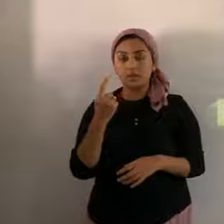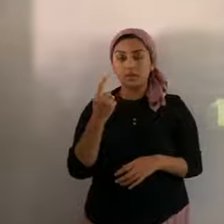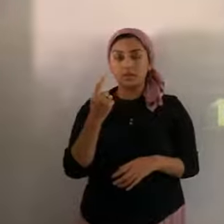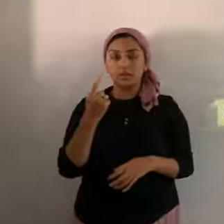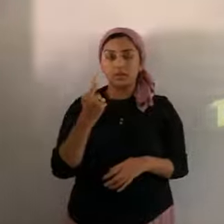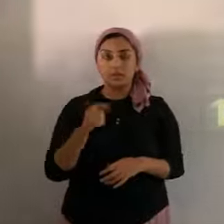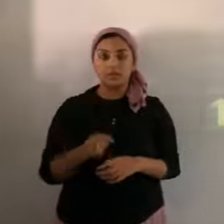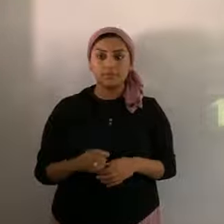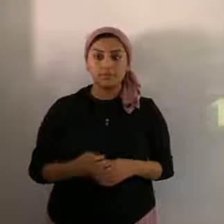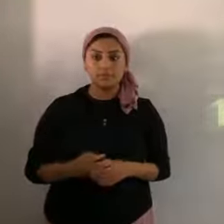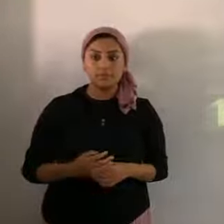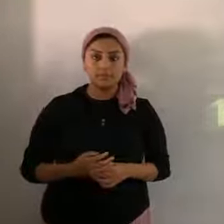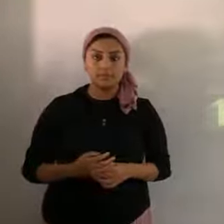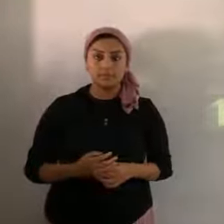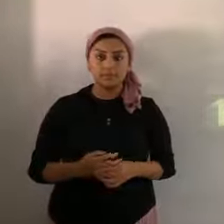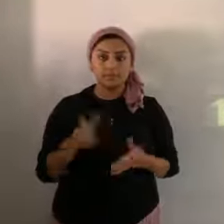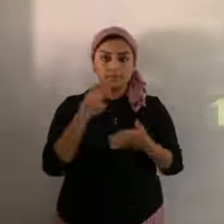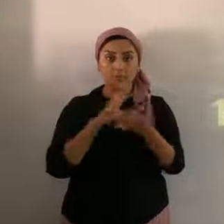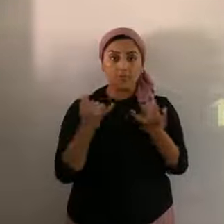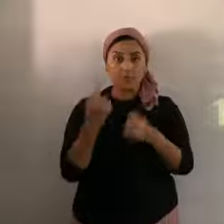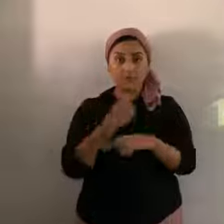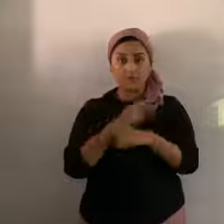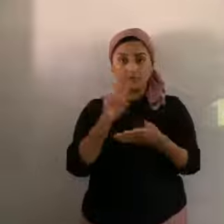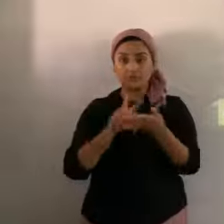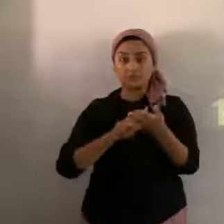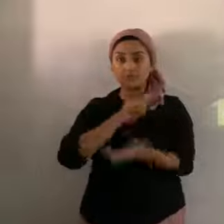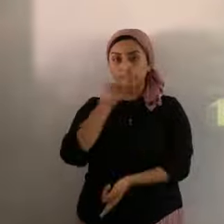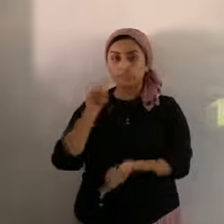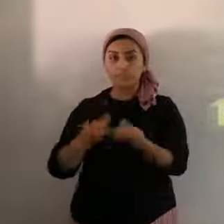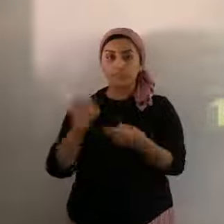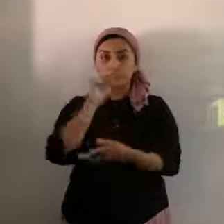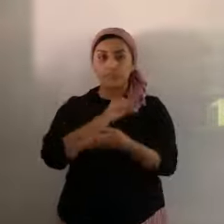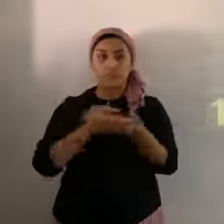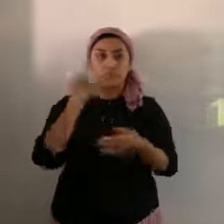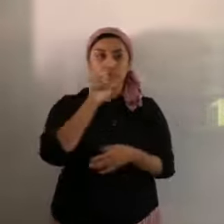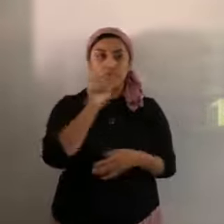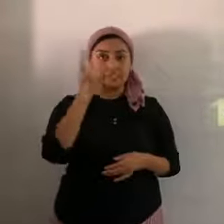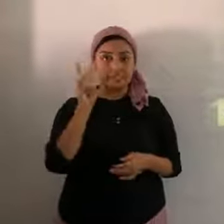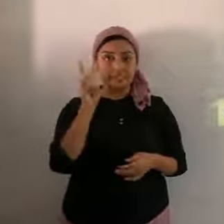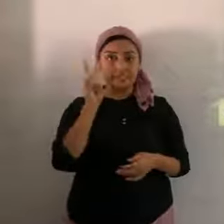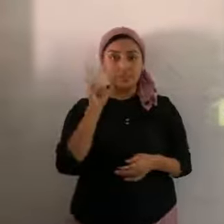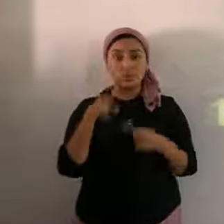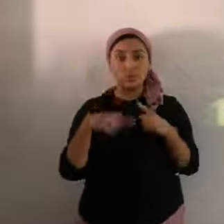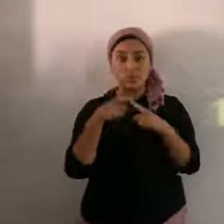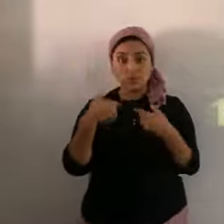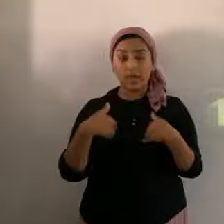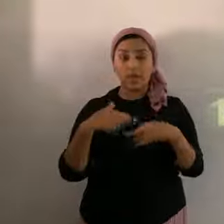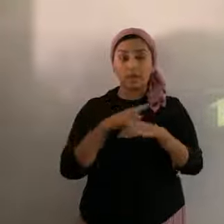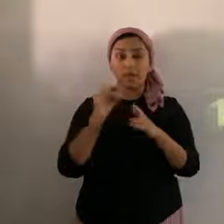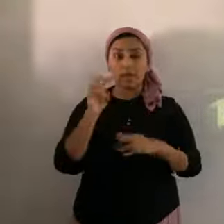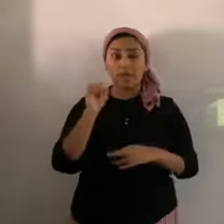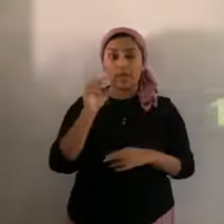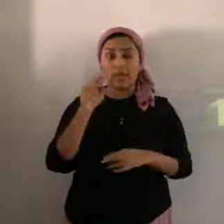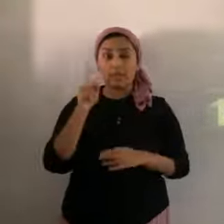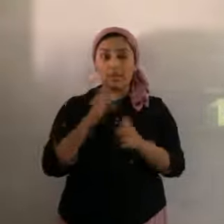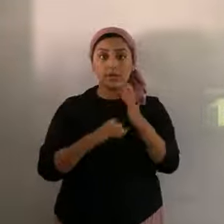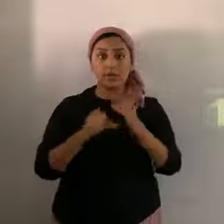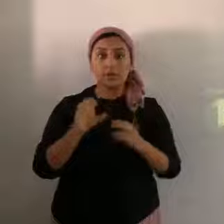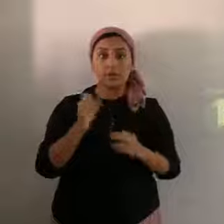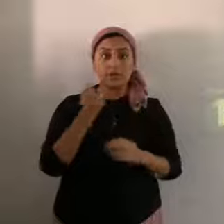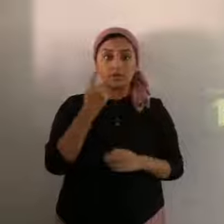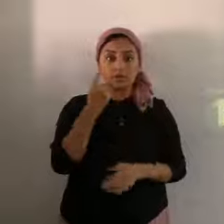De hecho, vamos a leer el día de hoy hasta el verso 26. Cuando tengan Marcos 11, verso 12, me